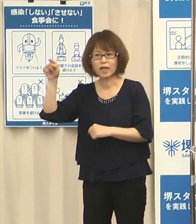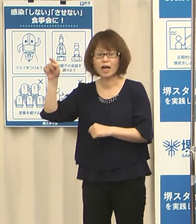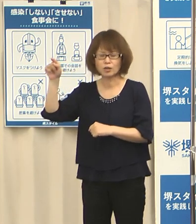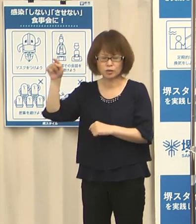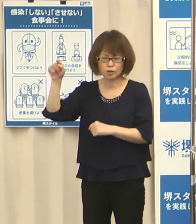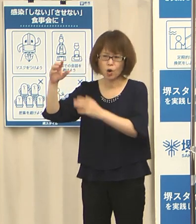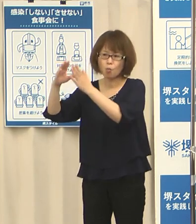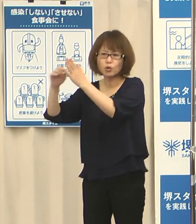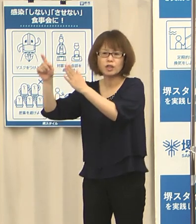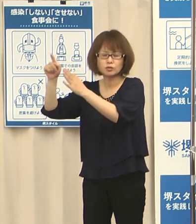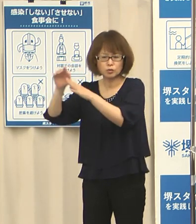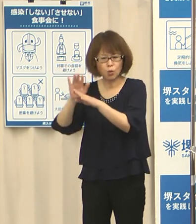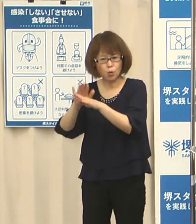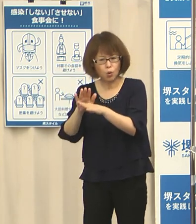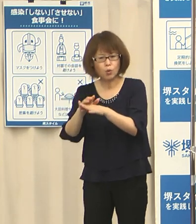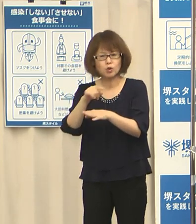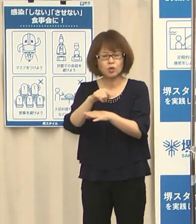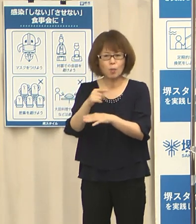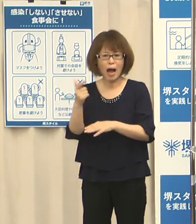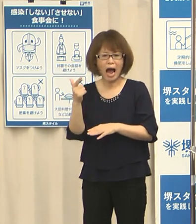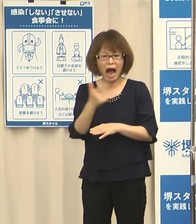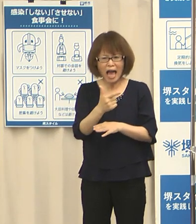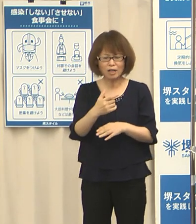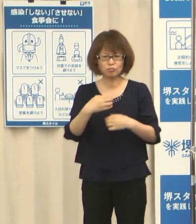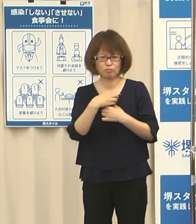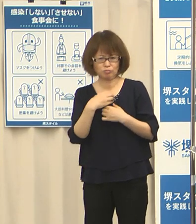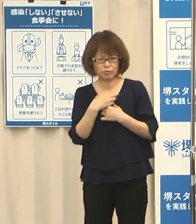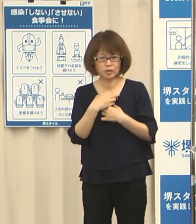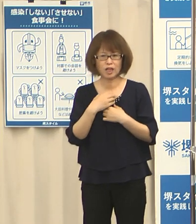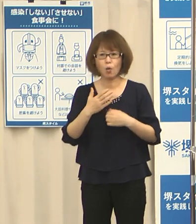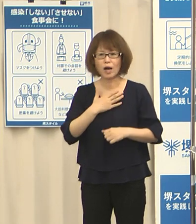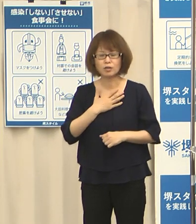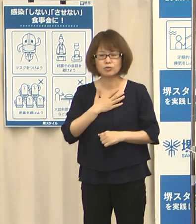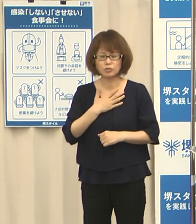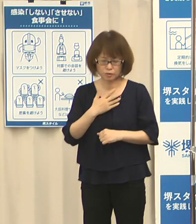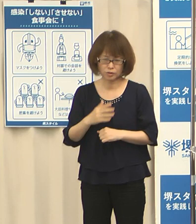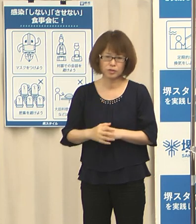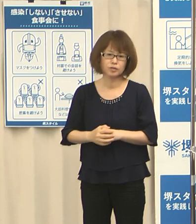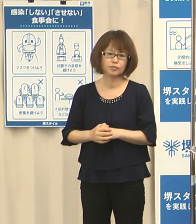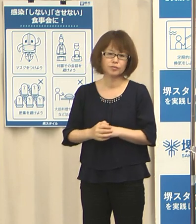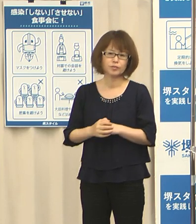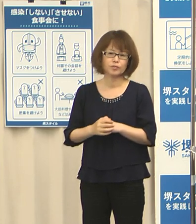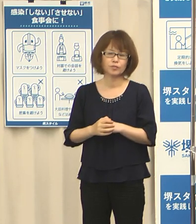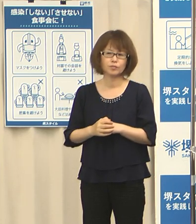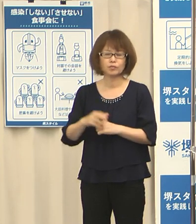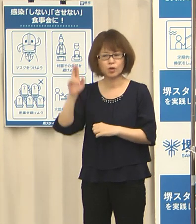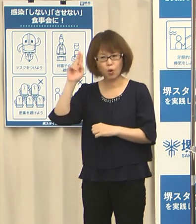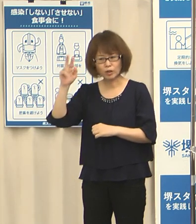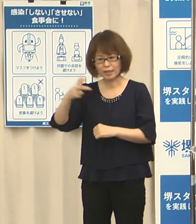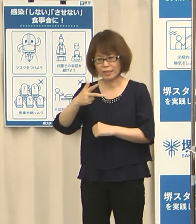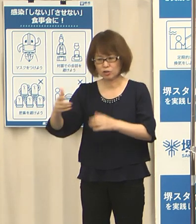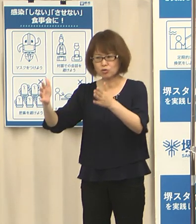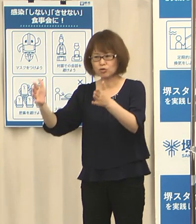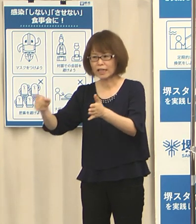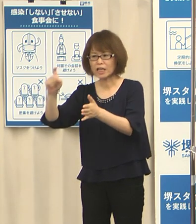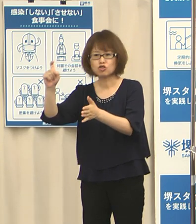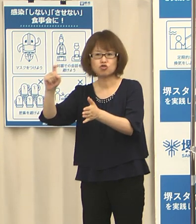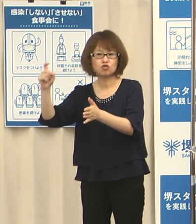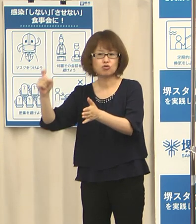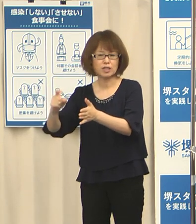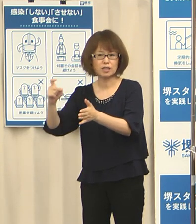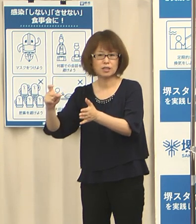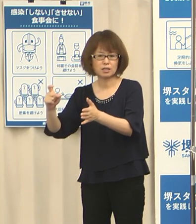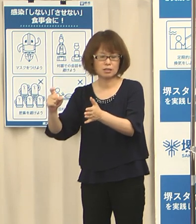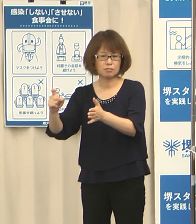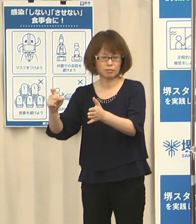状況になっています。例えば、まあ、堺でいう感染経路不明者7名というのは、大阪で週間平均10人ということですが、大阪の場合はさ